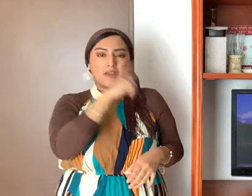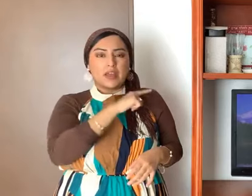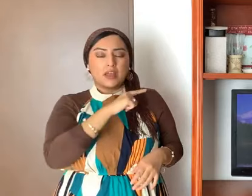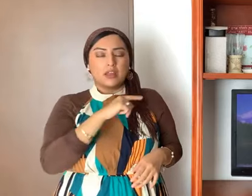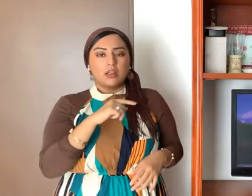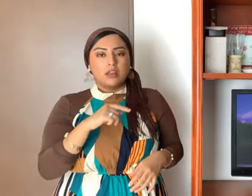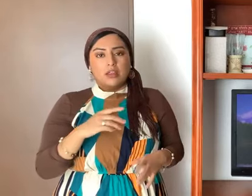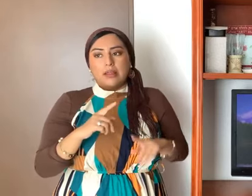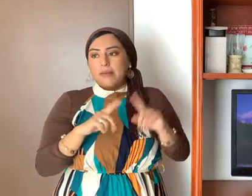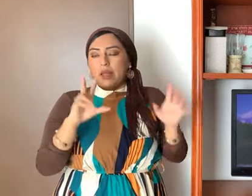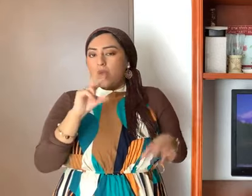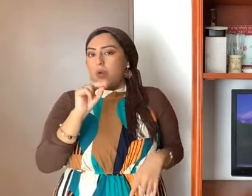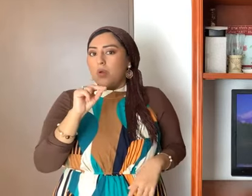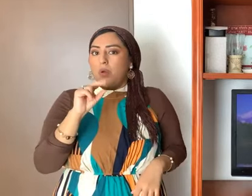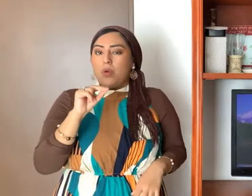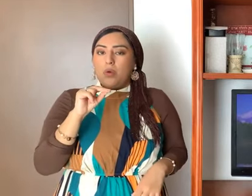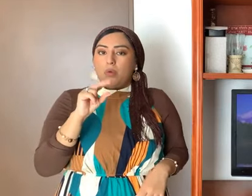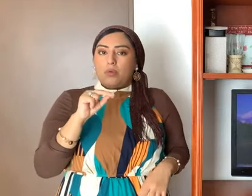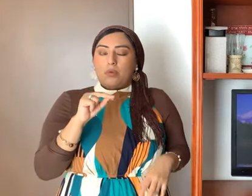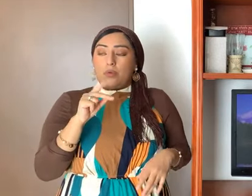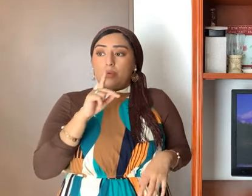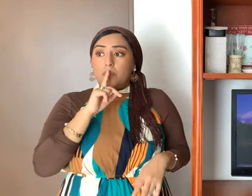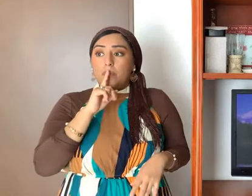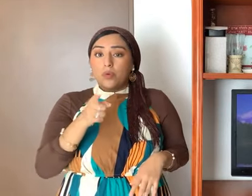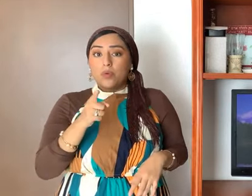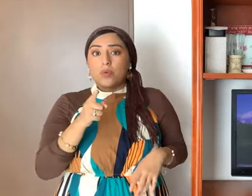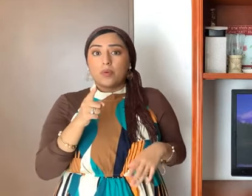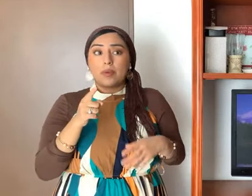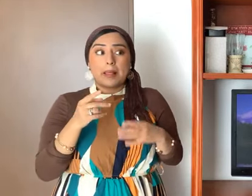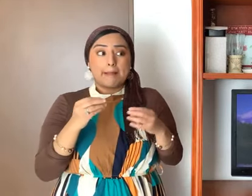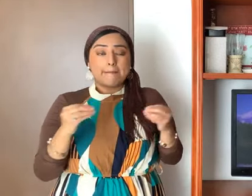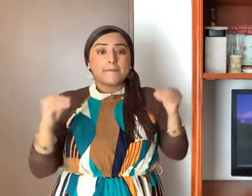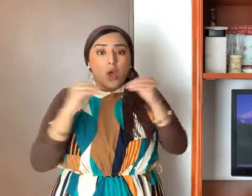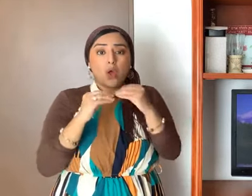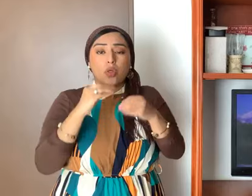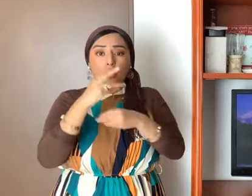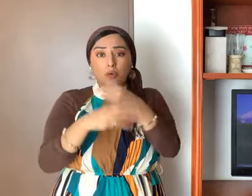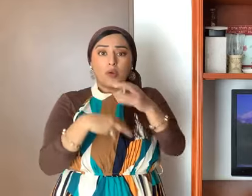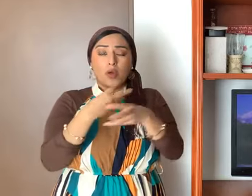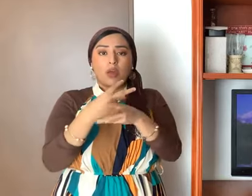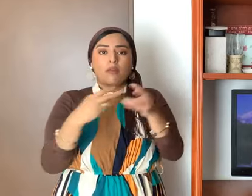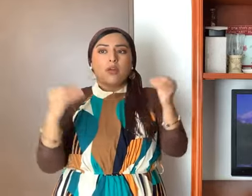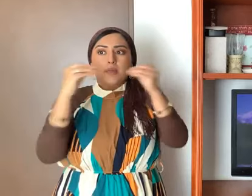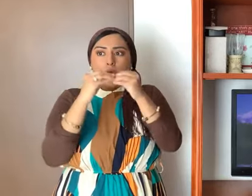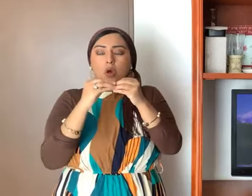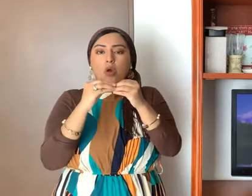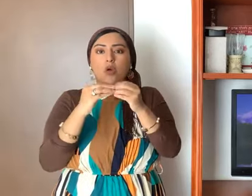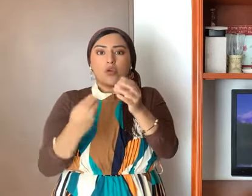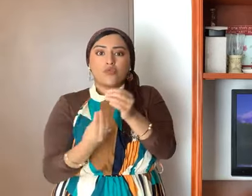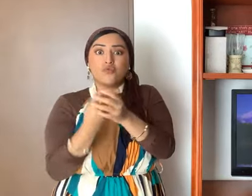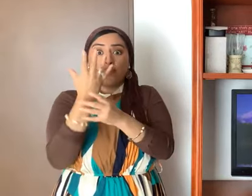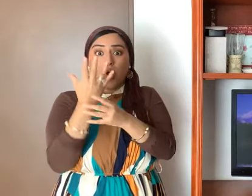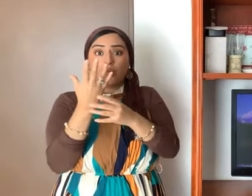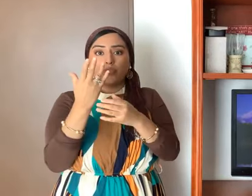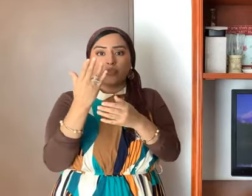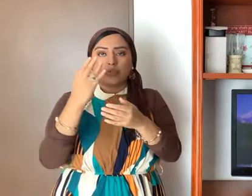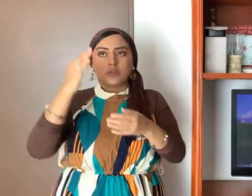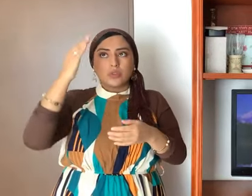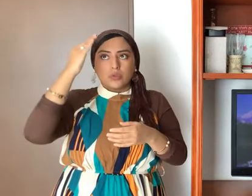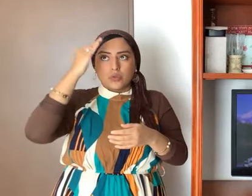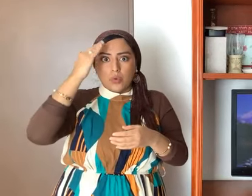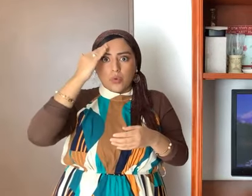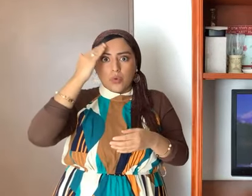hace, pero es al revés. Realmente, entre más la humanidad crece en sus